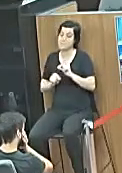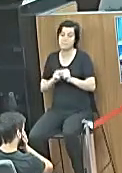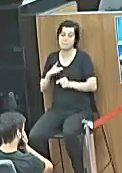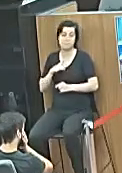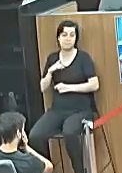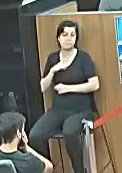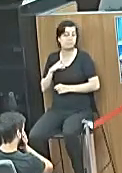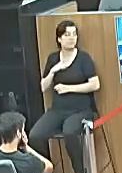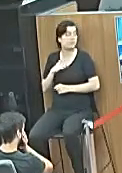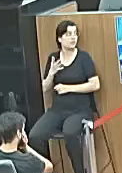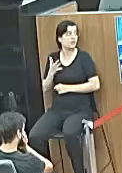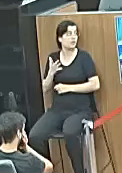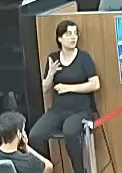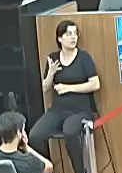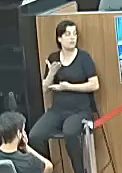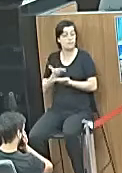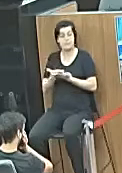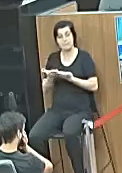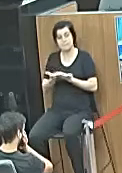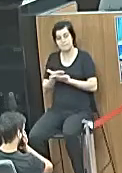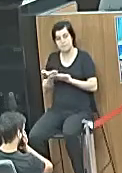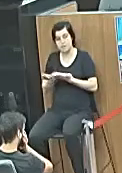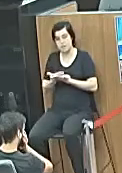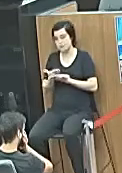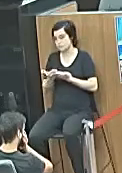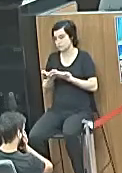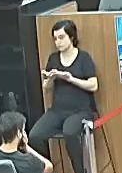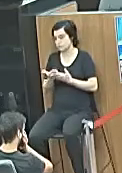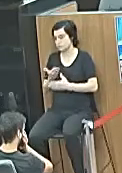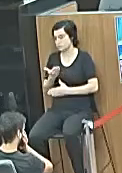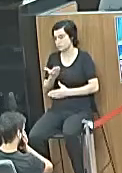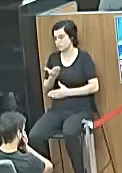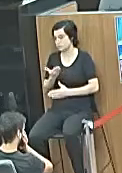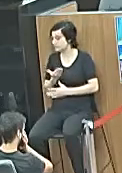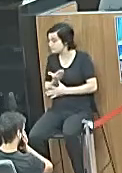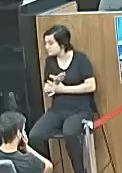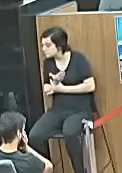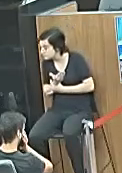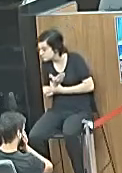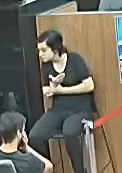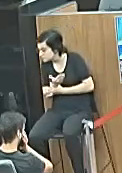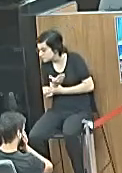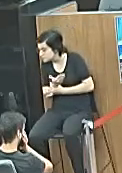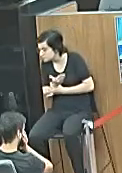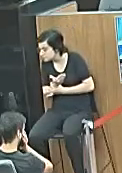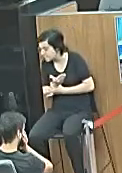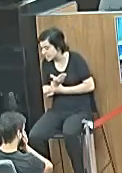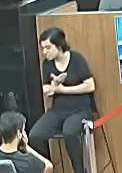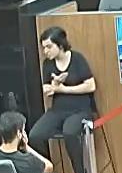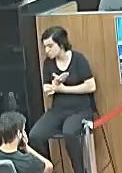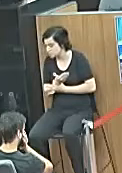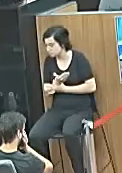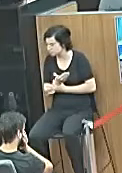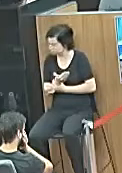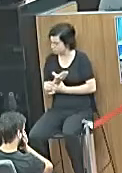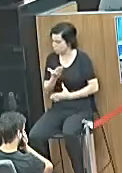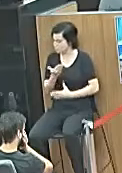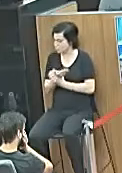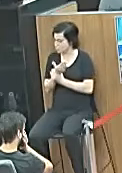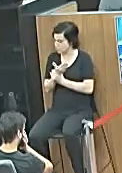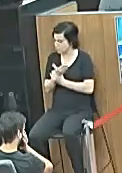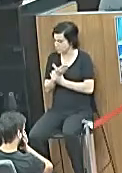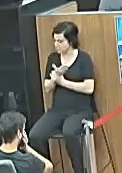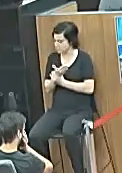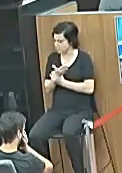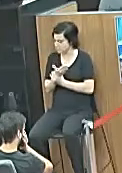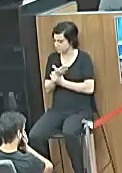acesso aos serviços básicos e também o transporte que é um meio para isso aqueles que precisam da forma como precisam e